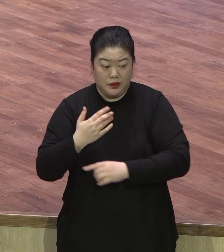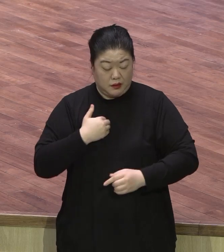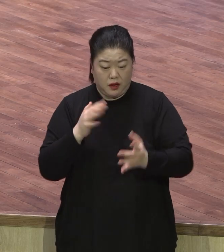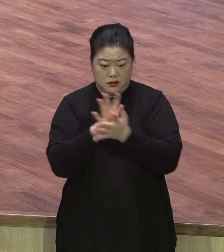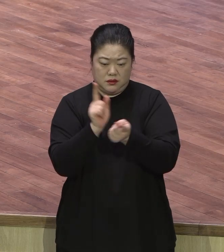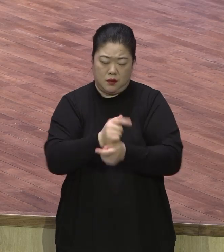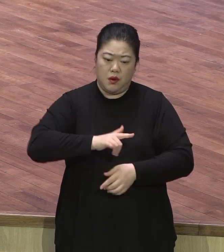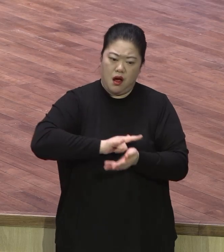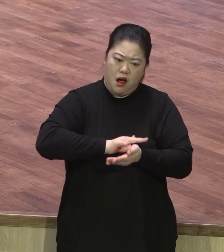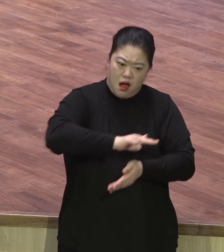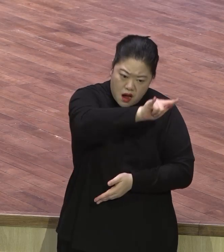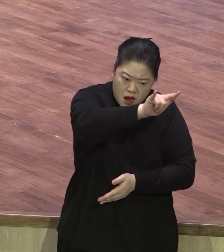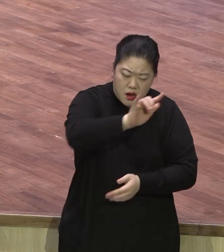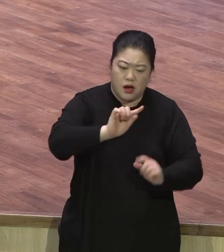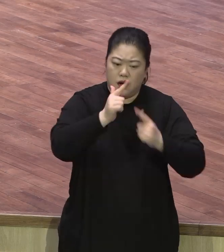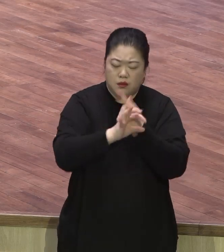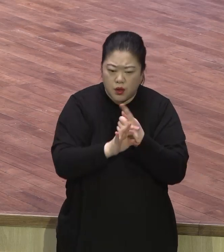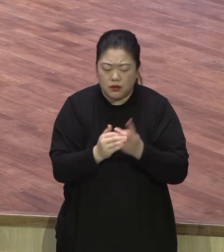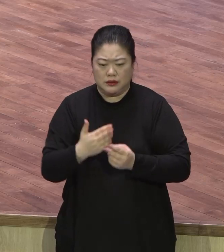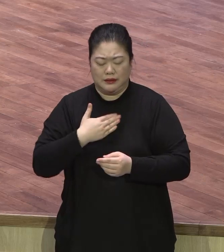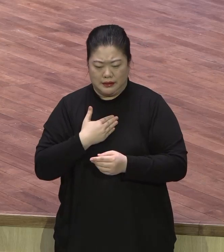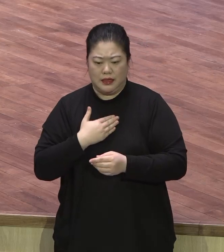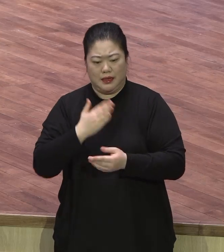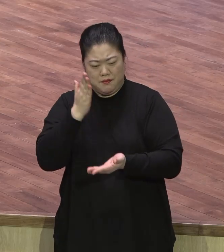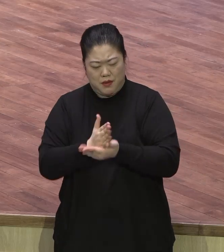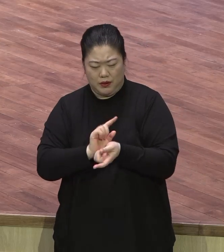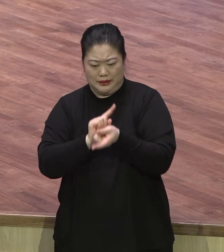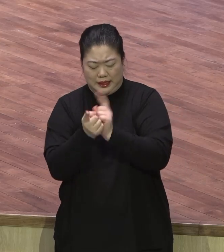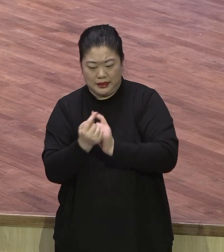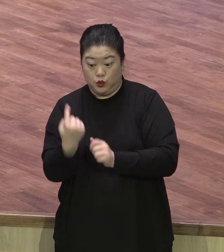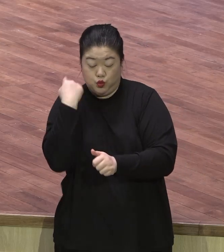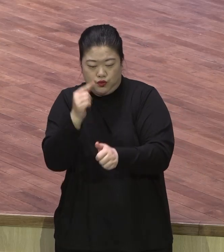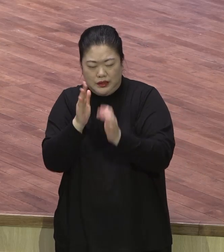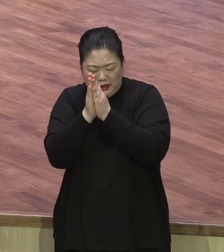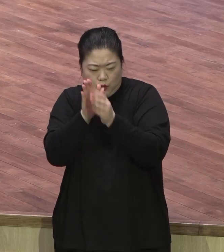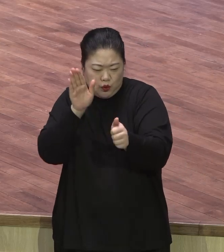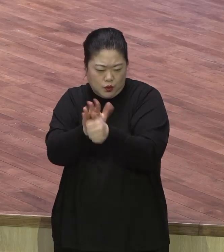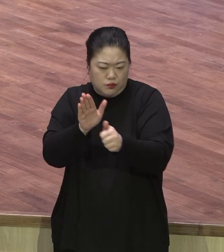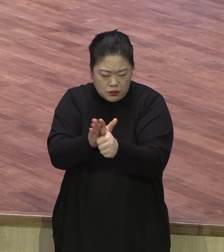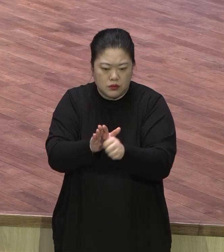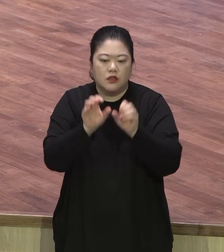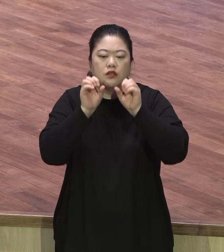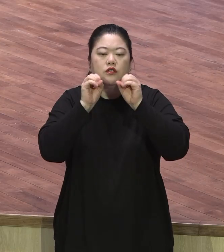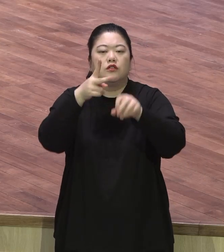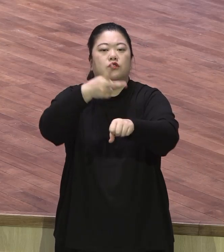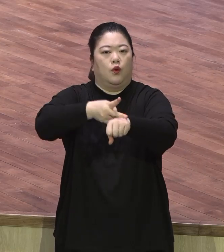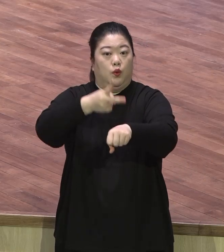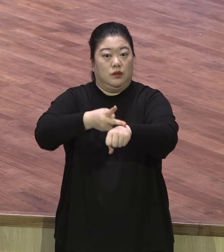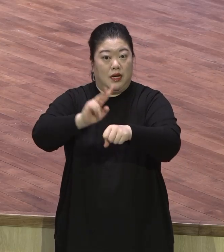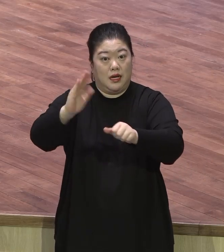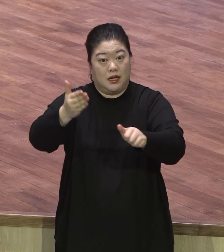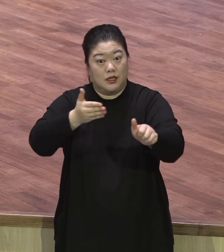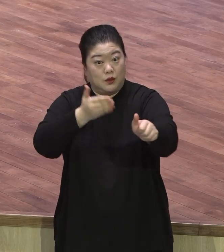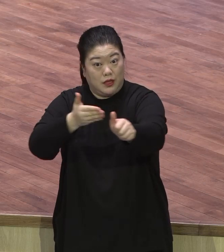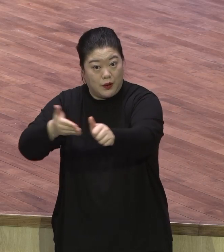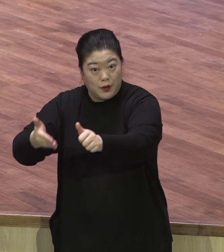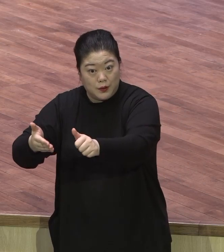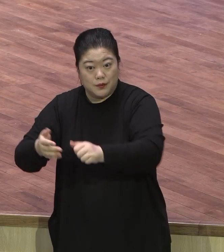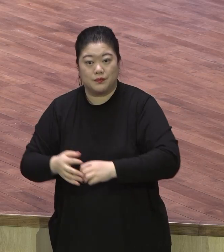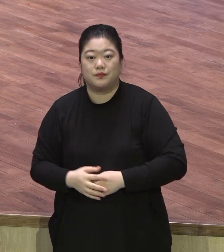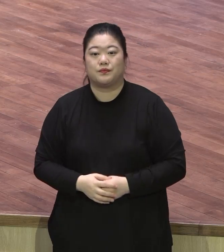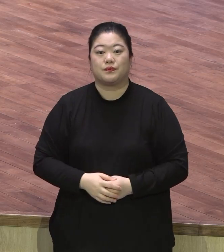성교사 최고 하나는 기뻐하는 이 시대의 은약이 안정교회가 되어야 조업사사 마지막 세